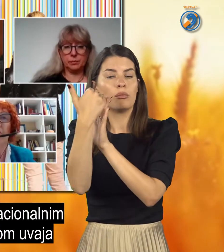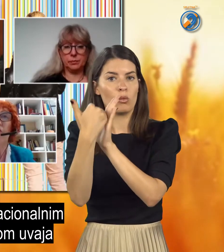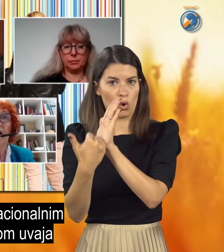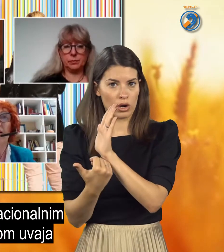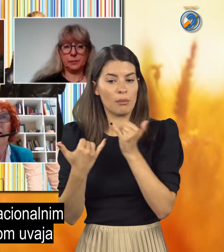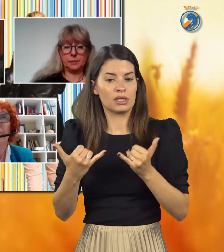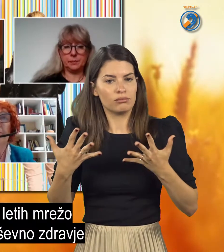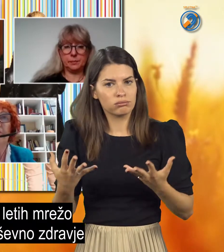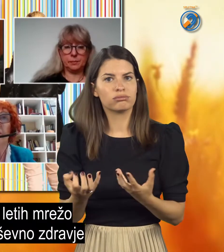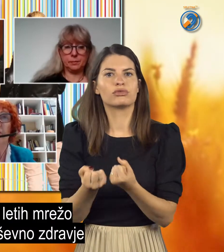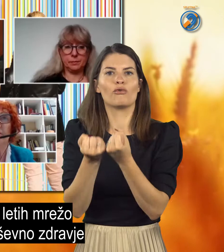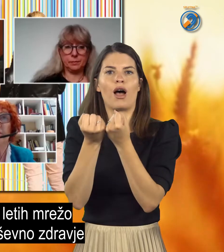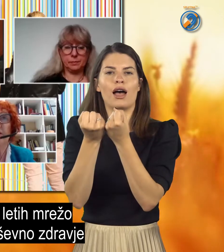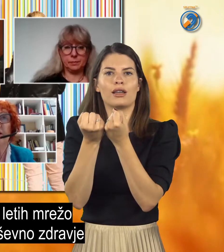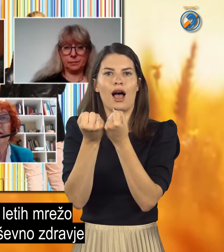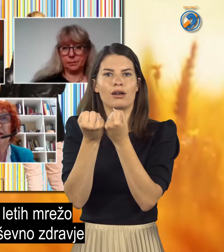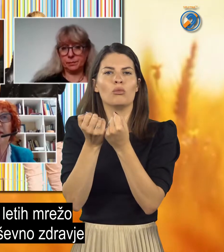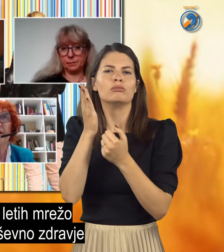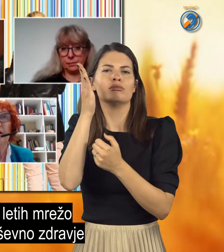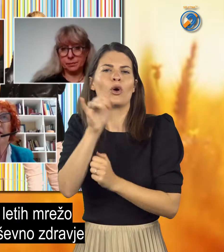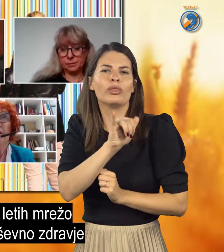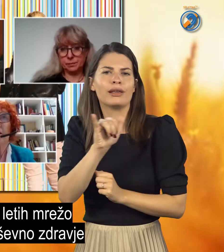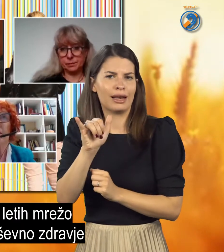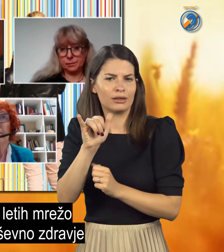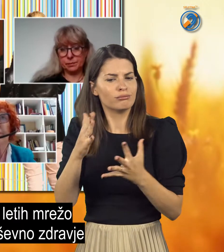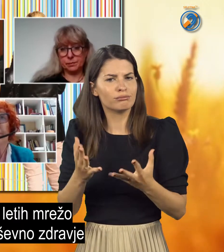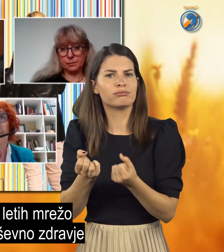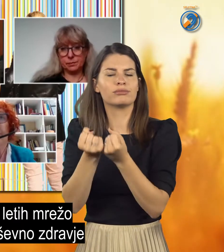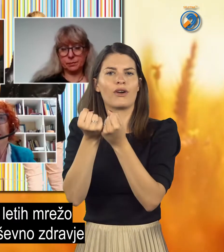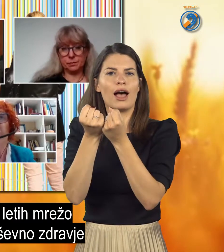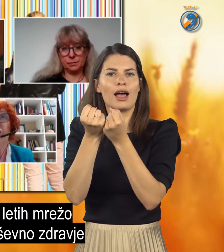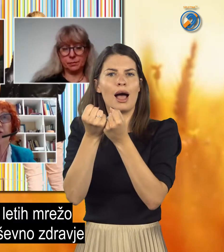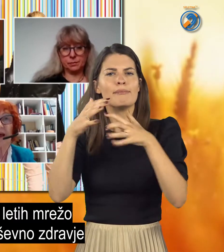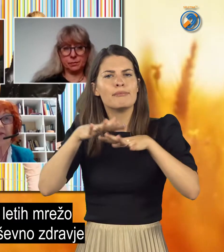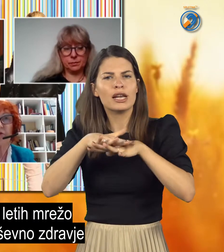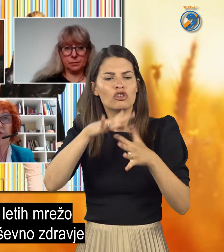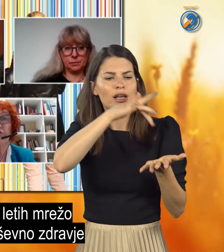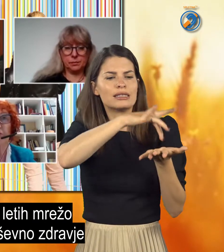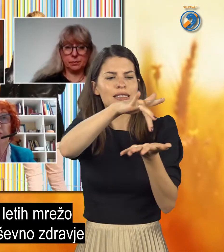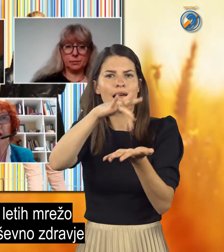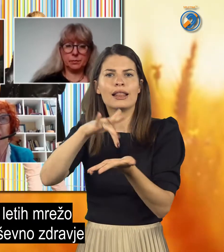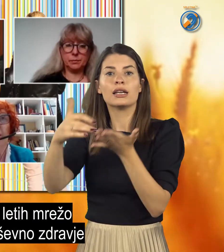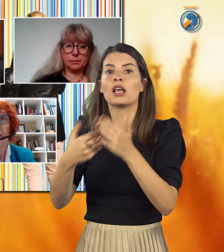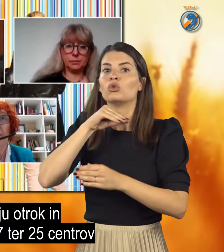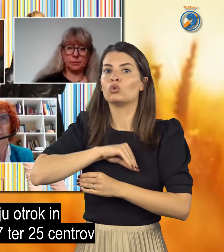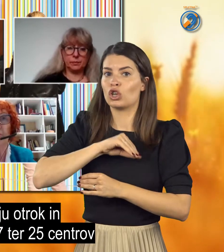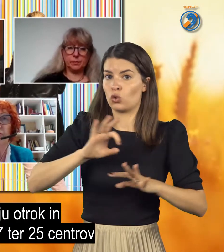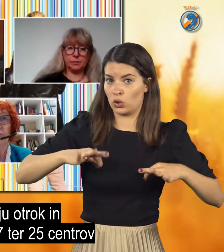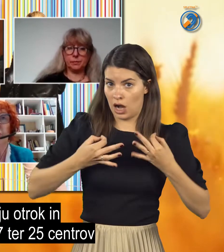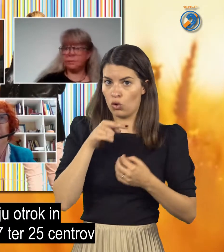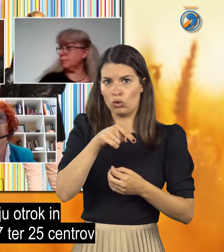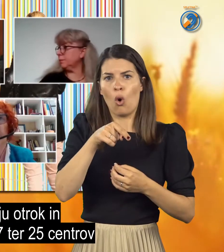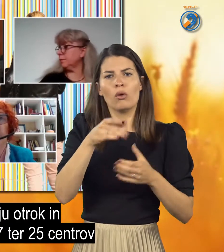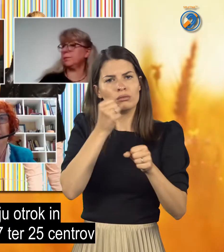programom uvaja v naslednjih letih mrežo centrov za duševno zdravje na